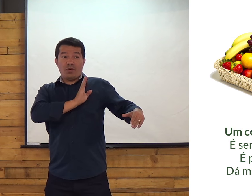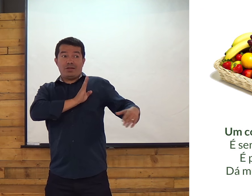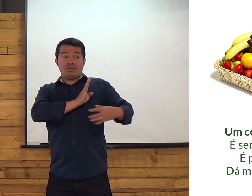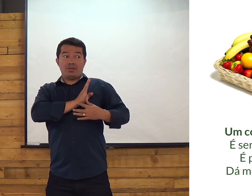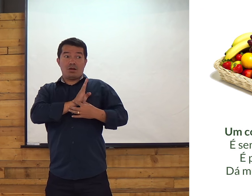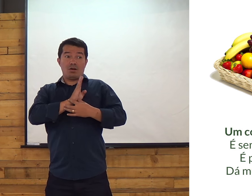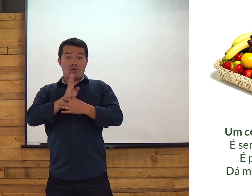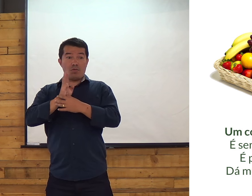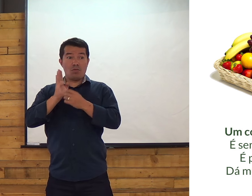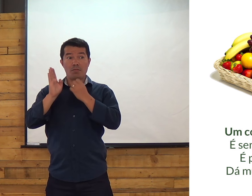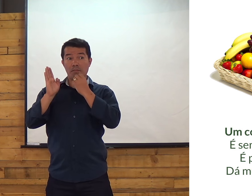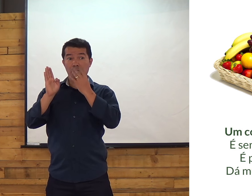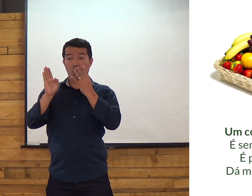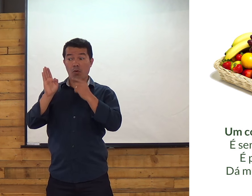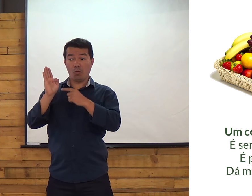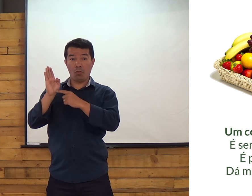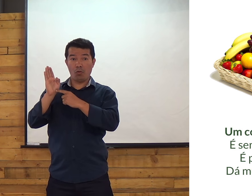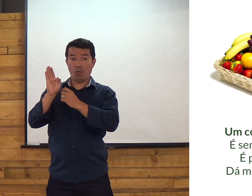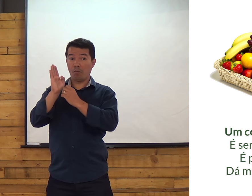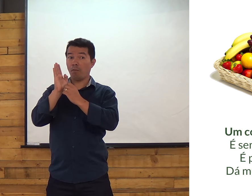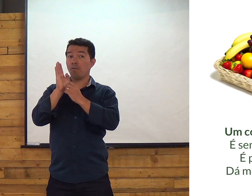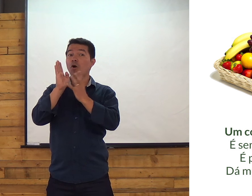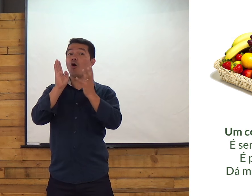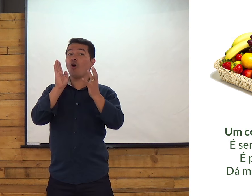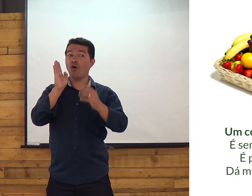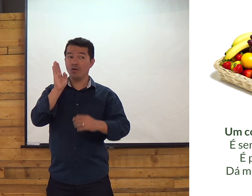Agora, um coração limpo e bom,